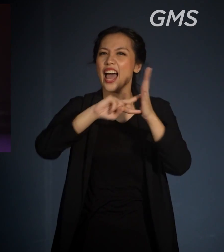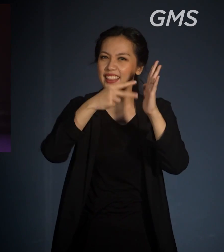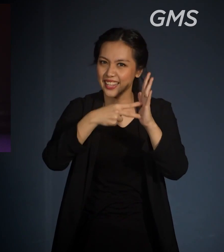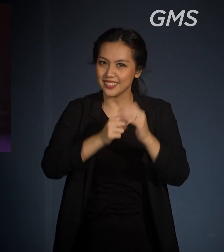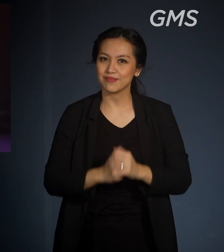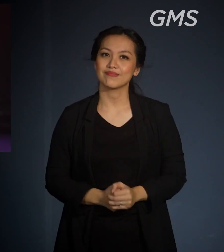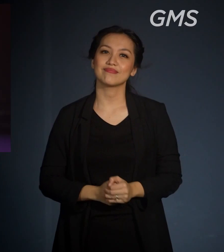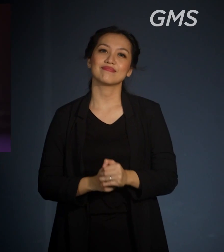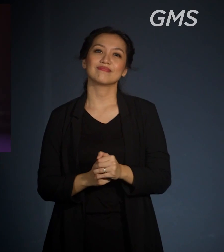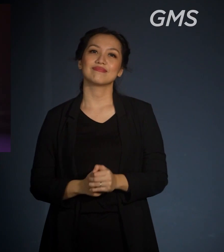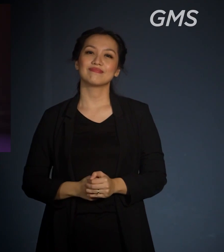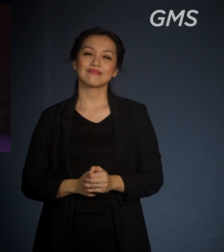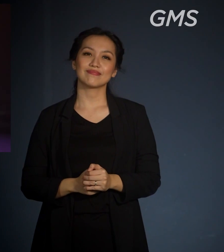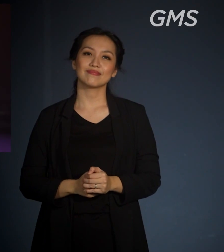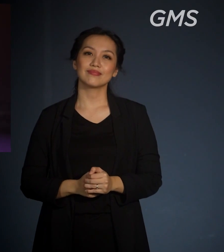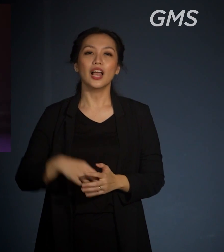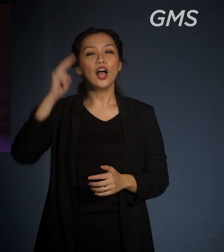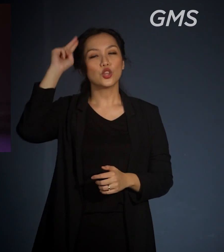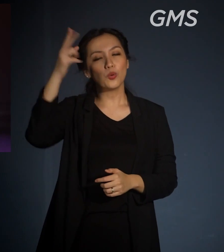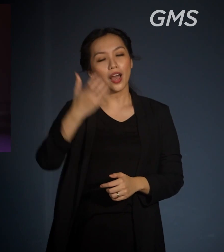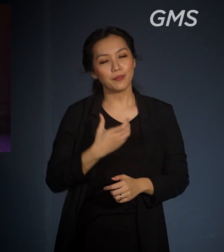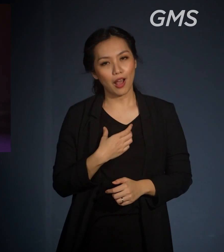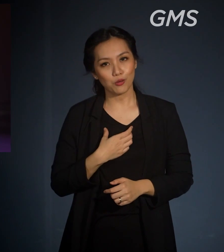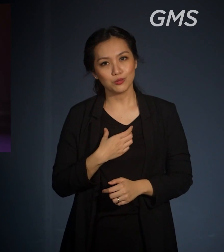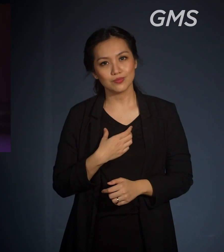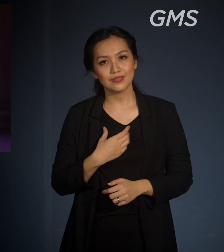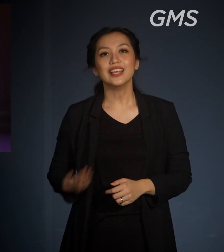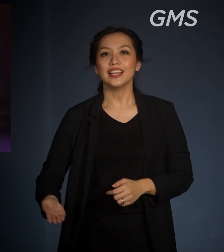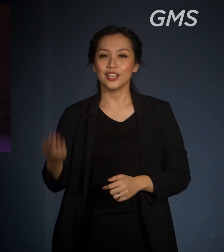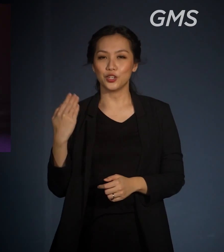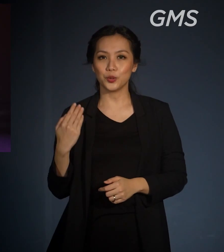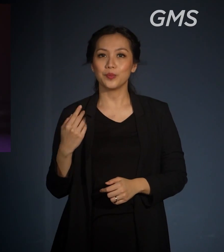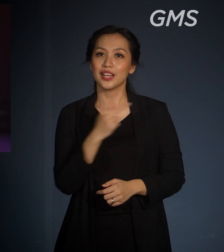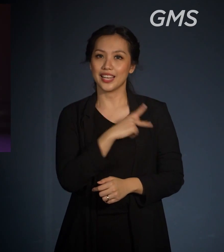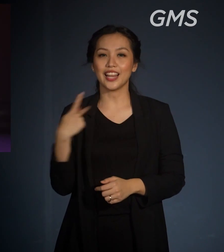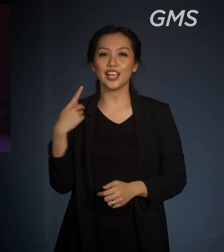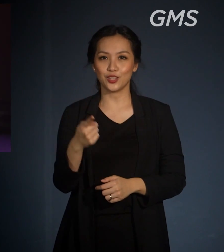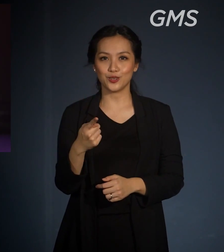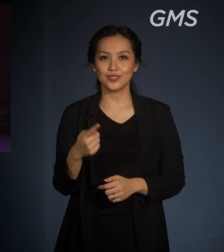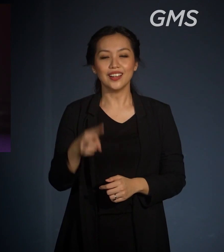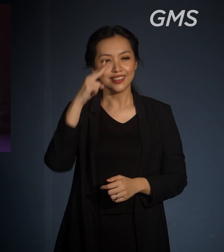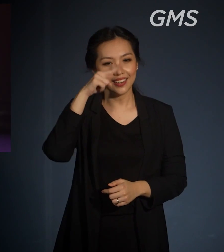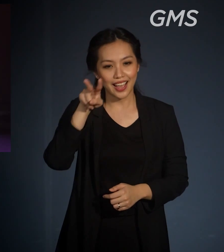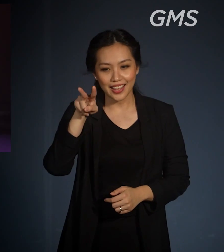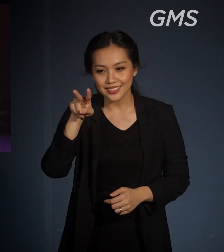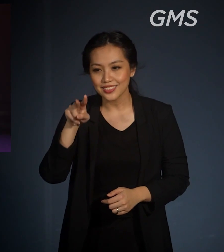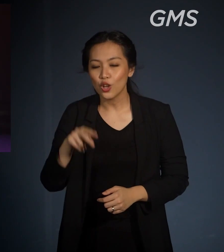Tuhan ingin hidup kita satu kali kelak ketika ditimbang, kita didapati